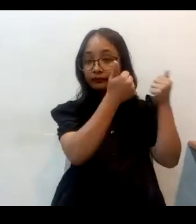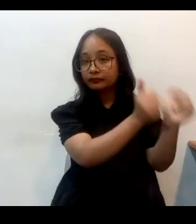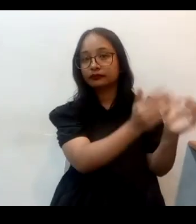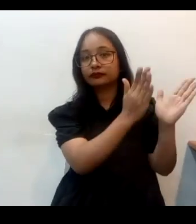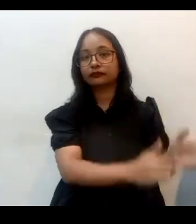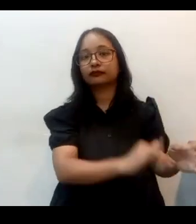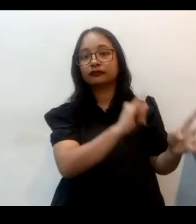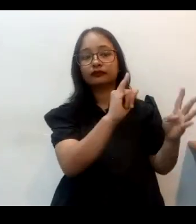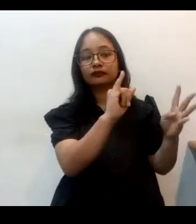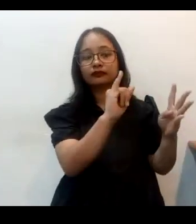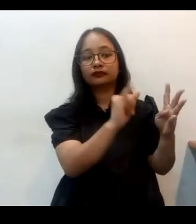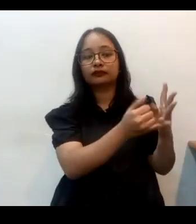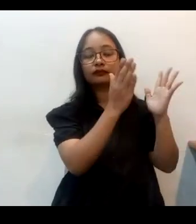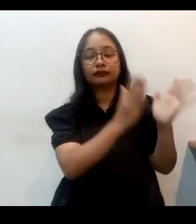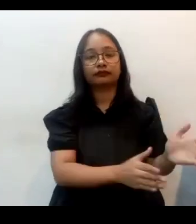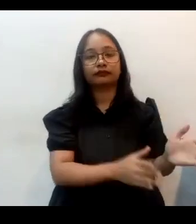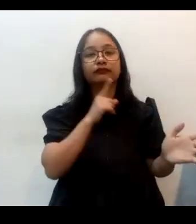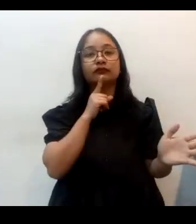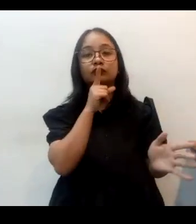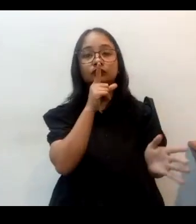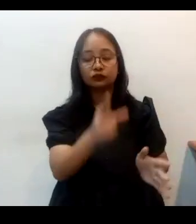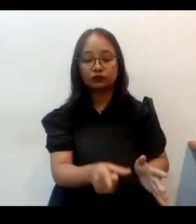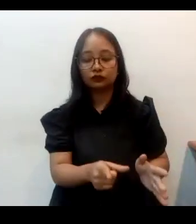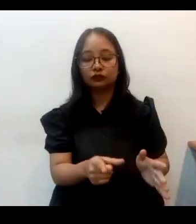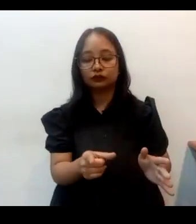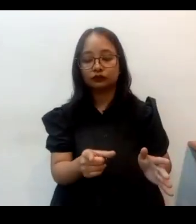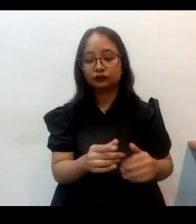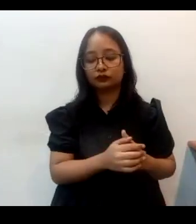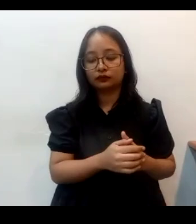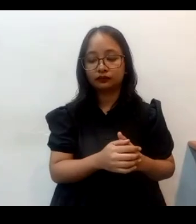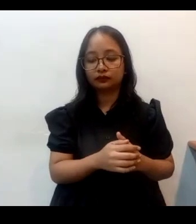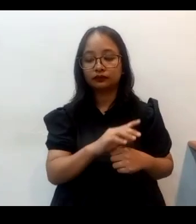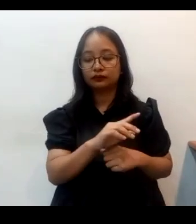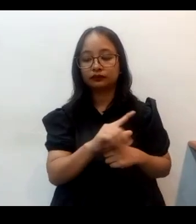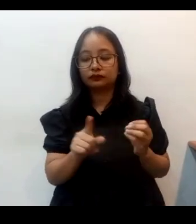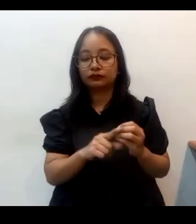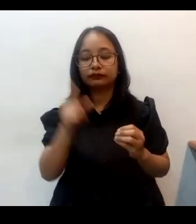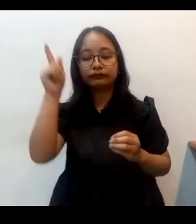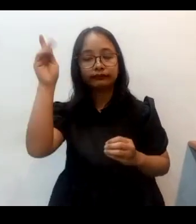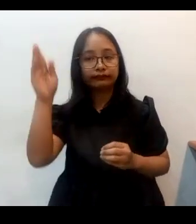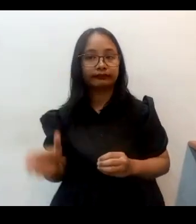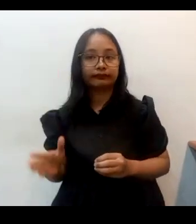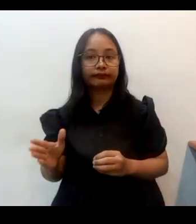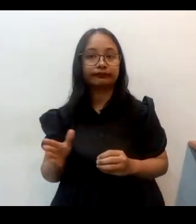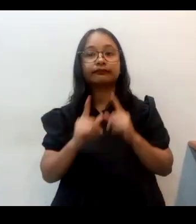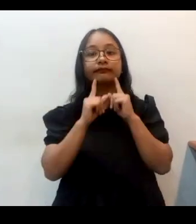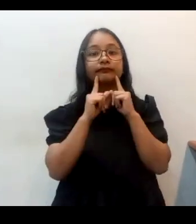God, God answers. Kaya talagang sigurado siya na tuwing hihingi tayo ayon sa kalooban po ng Diyos, sinasagot